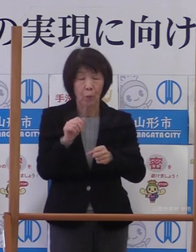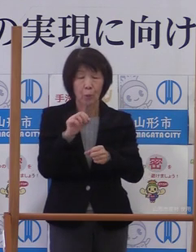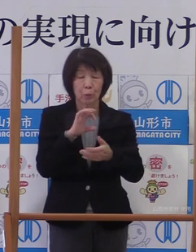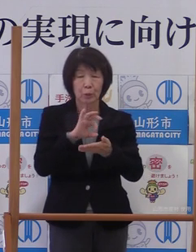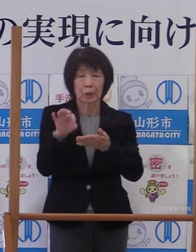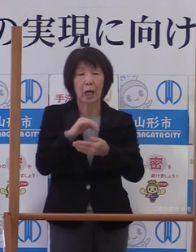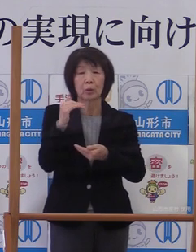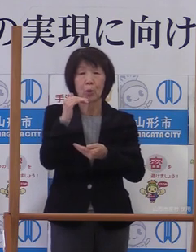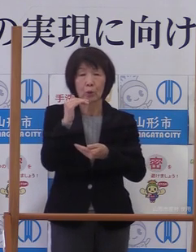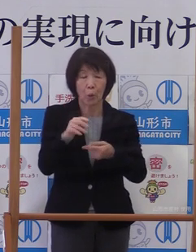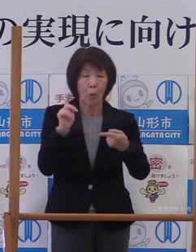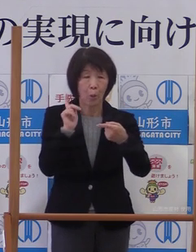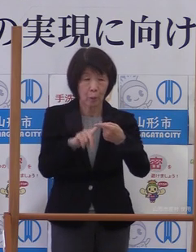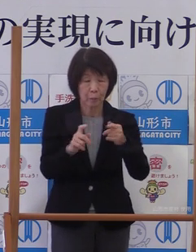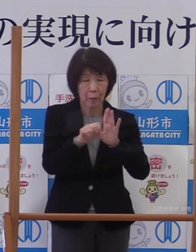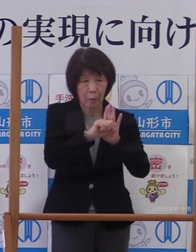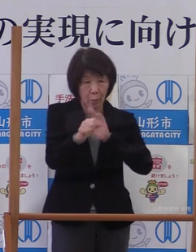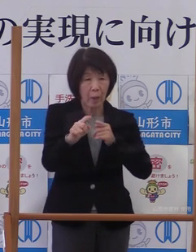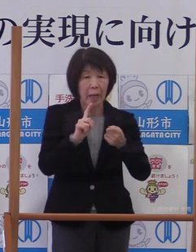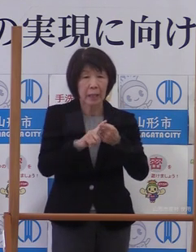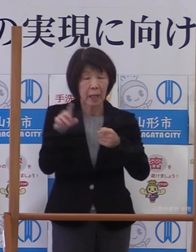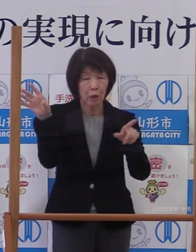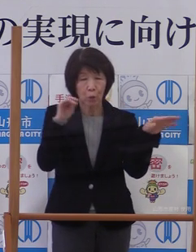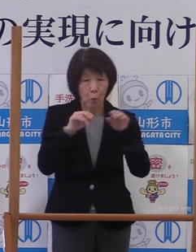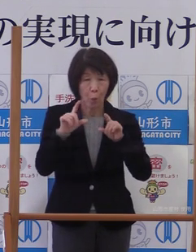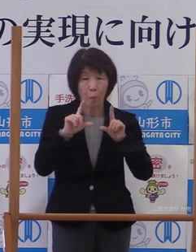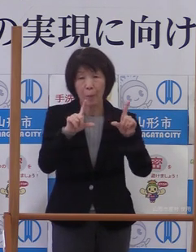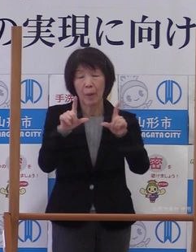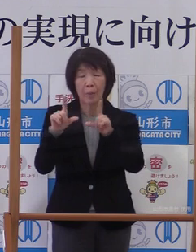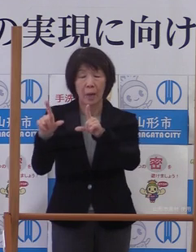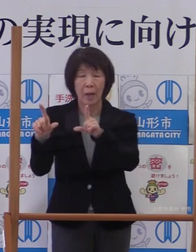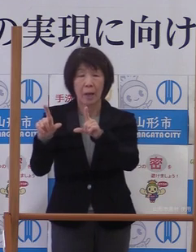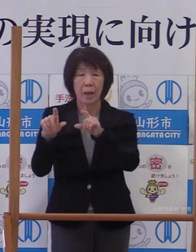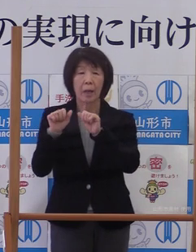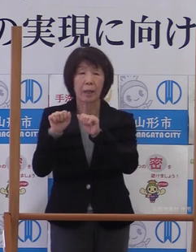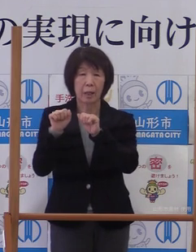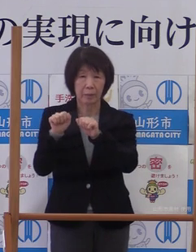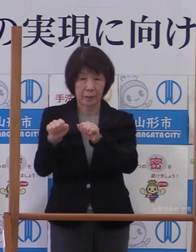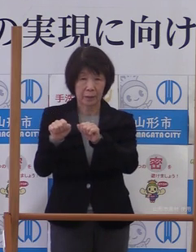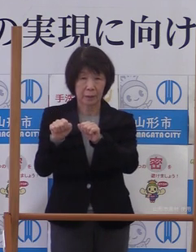確かつ効果的な情報発信を行います。